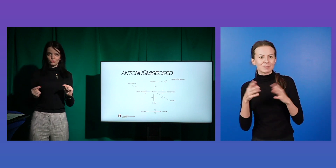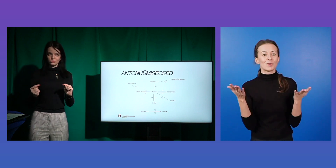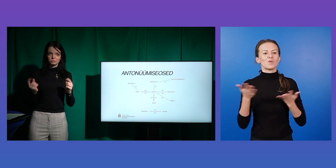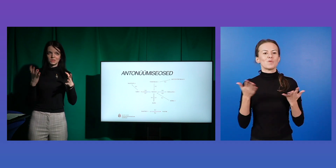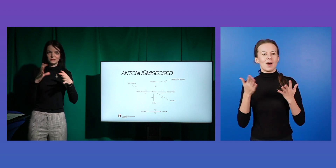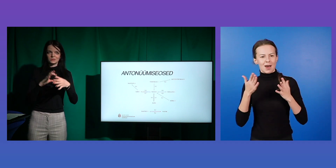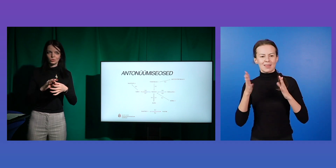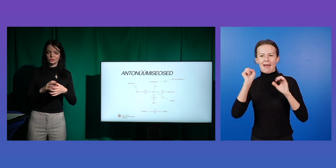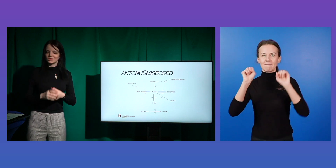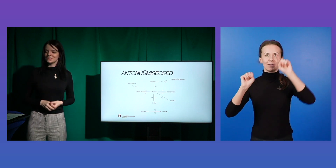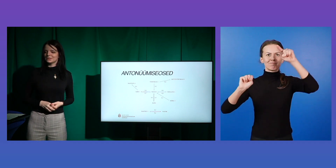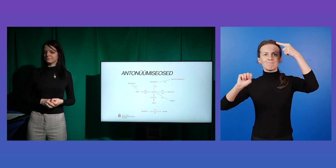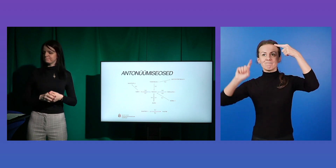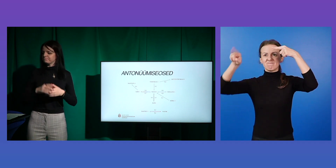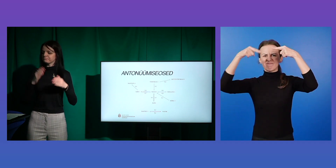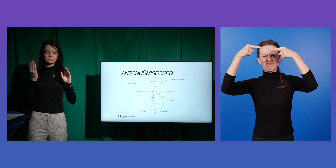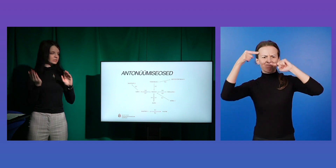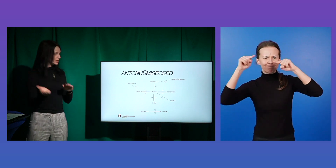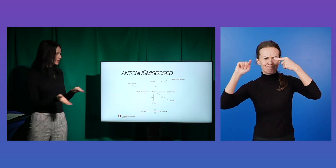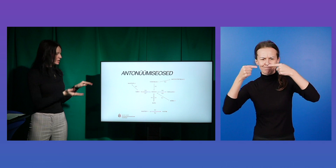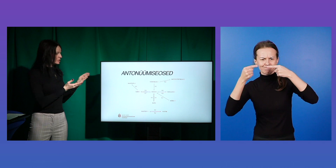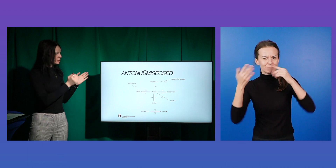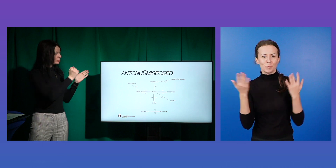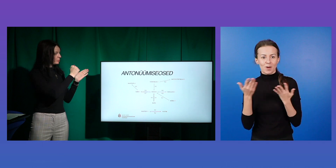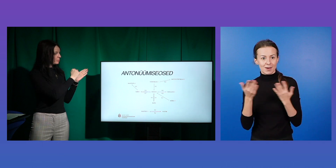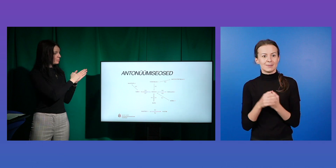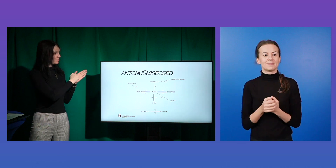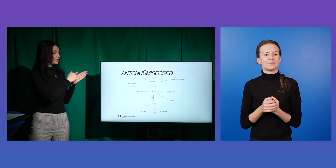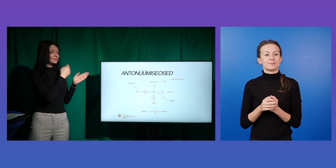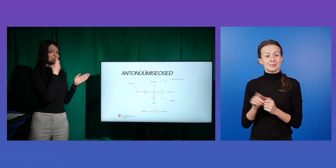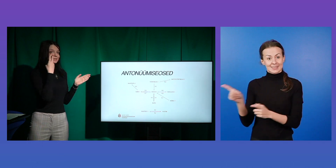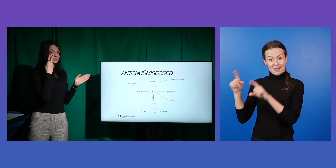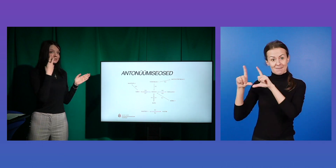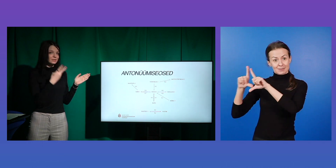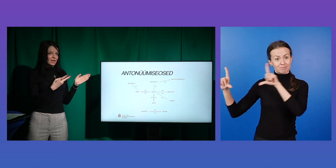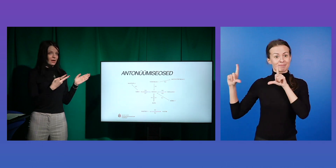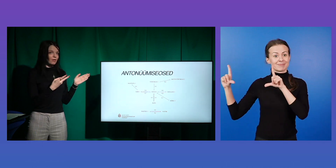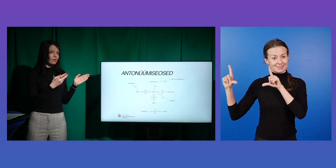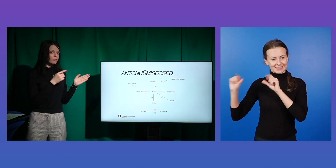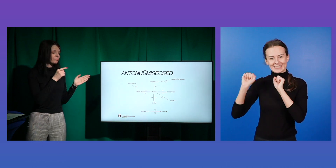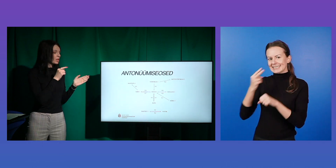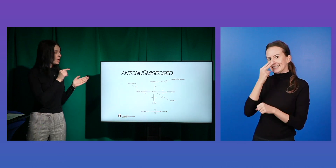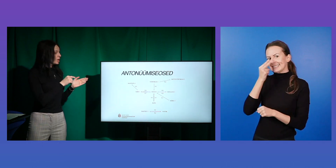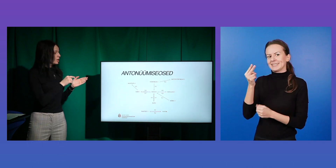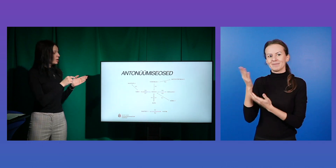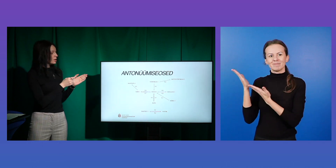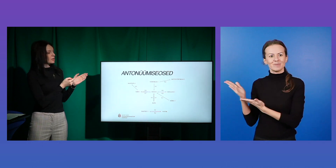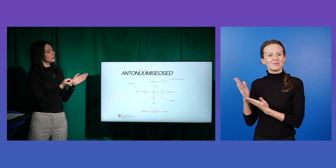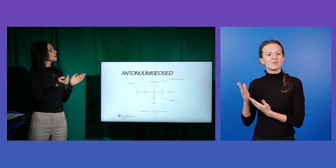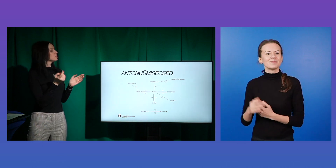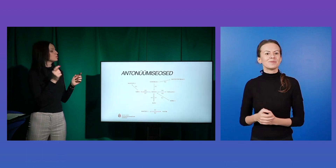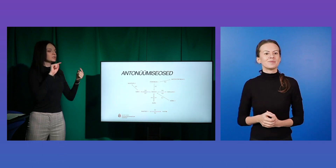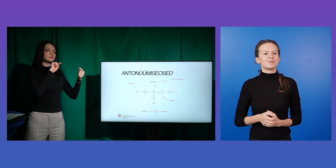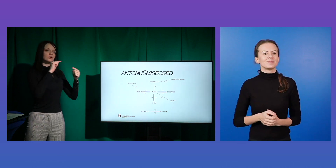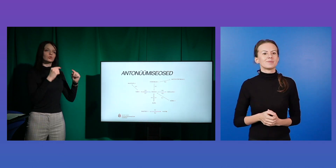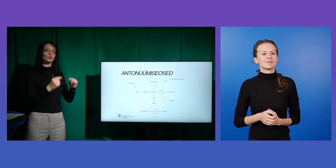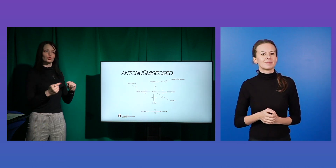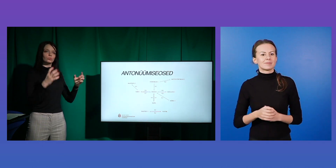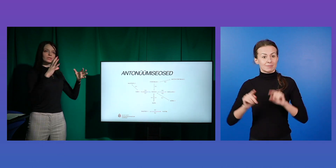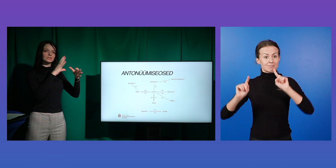Lisaks ma uurisin ju ka antonüümseid seoseid. Et siin sellel tabelil on näha siis, et